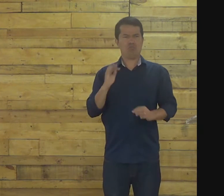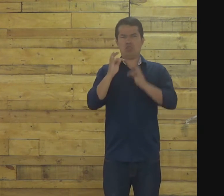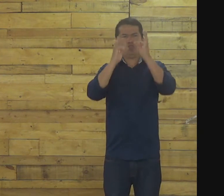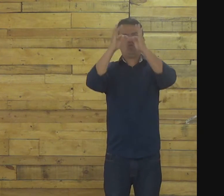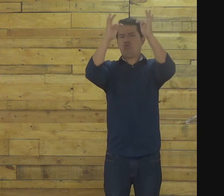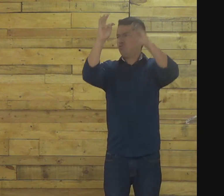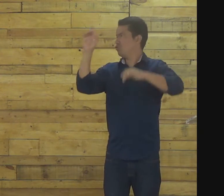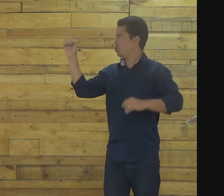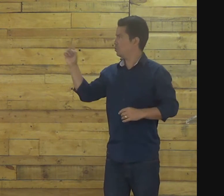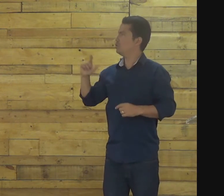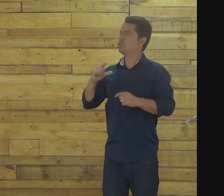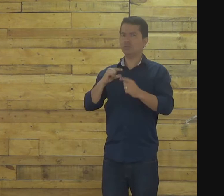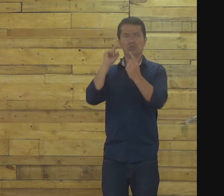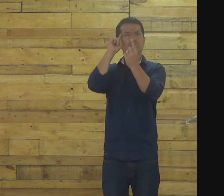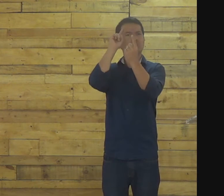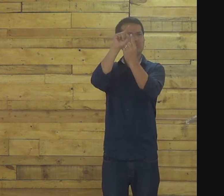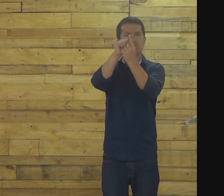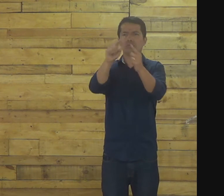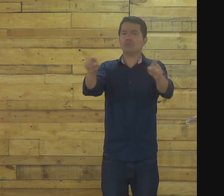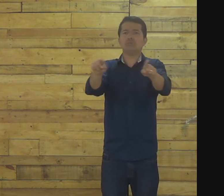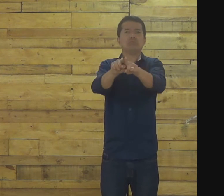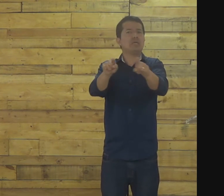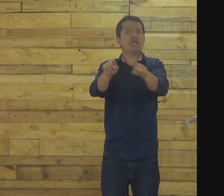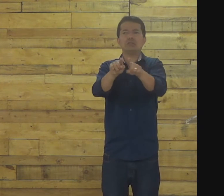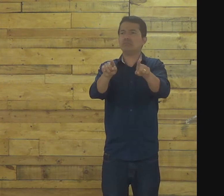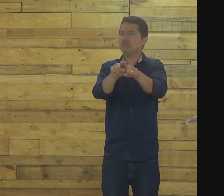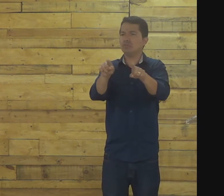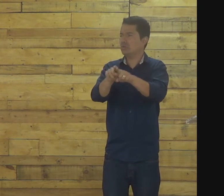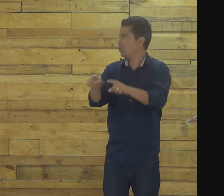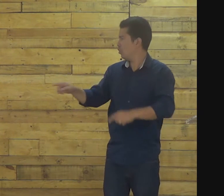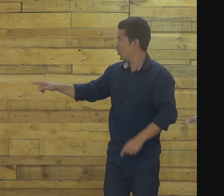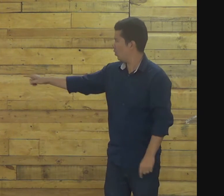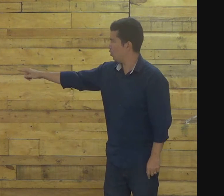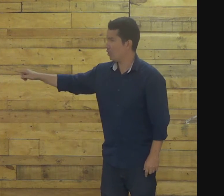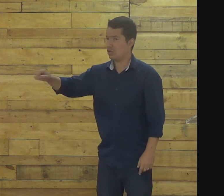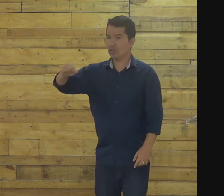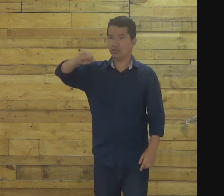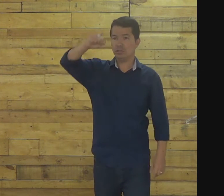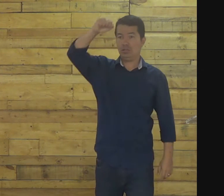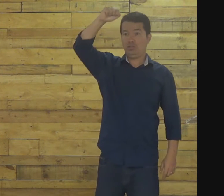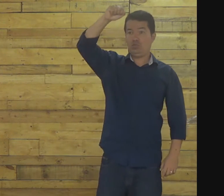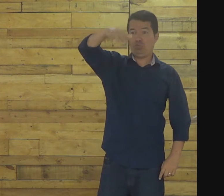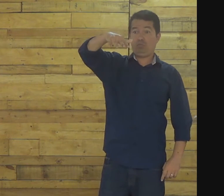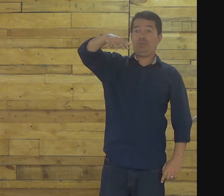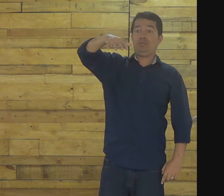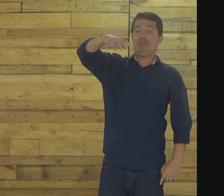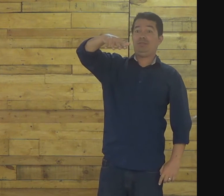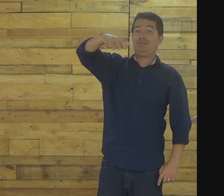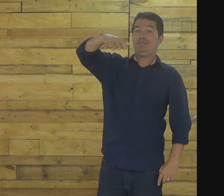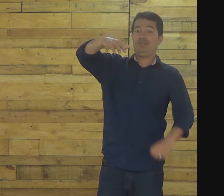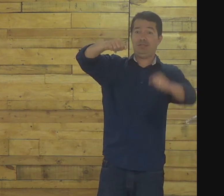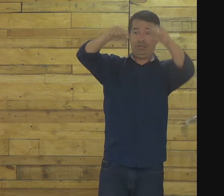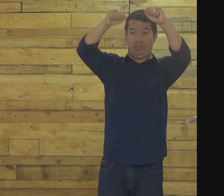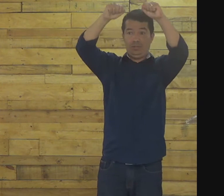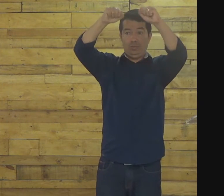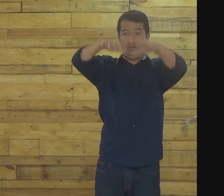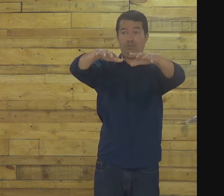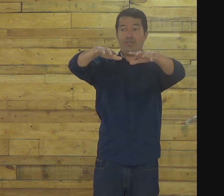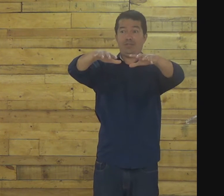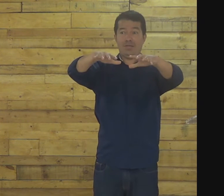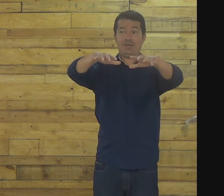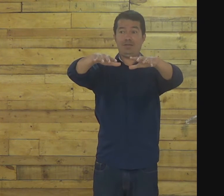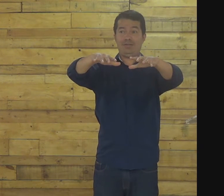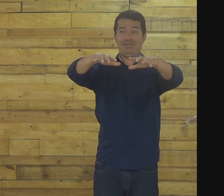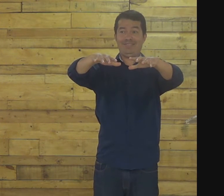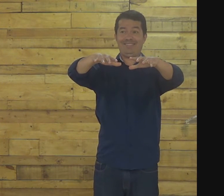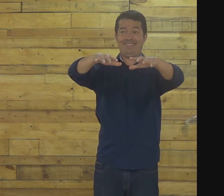ok, a outra é um pouco mais assim, requintada. Ok, mas o objetivo é o mesmo, o propósito é o mesmo. Elas foram criadas para a